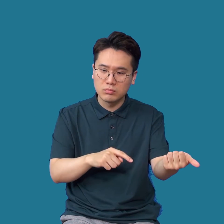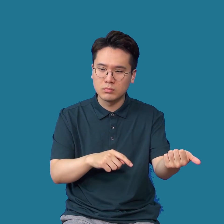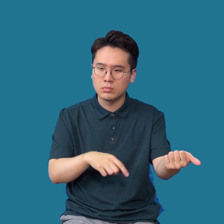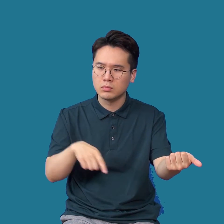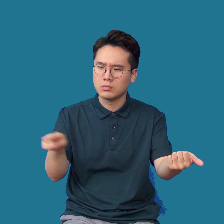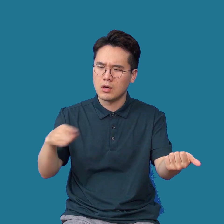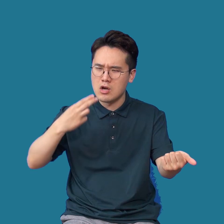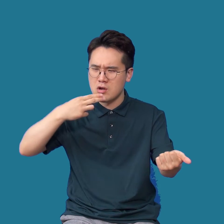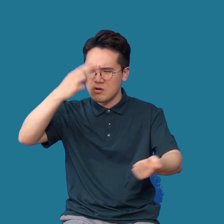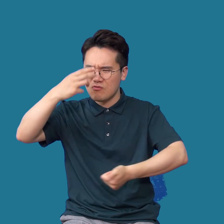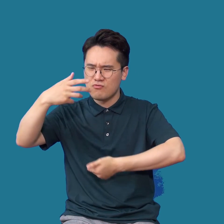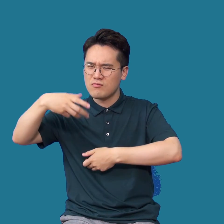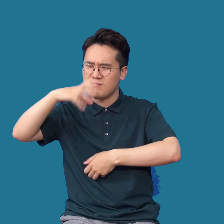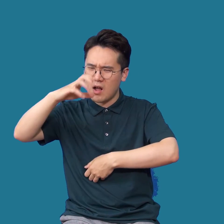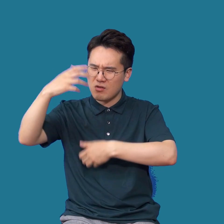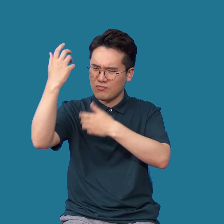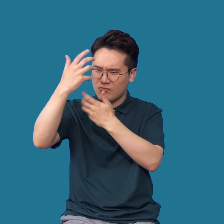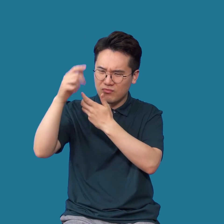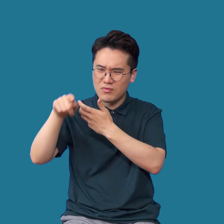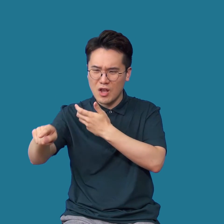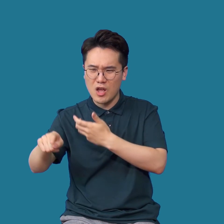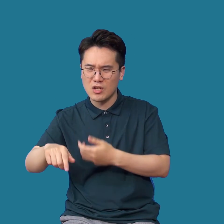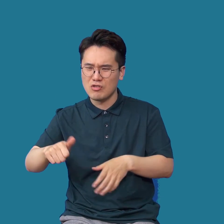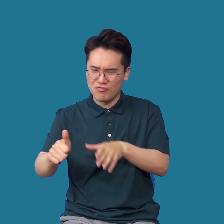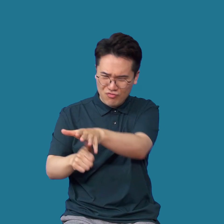그놈이 살인자라고 절규합니다.